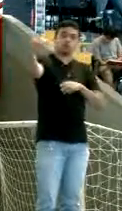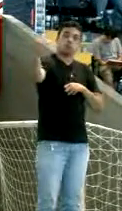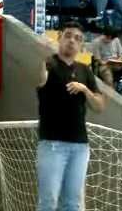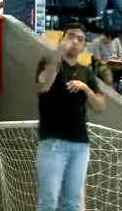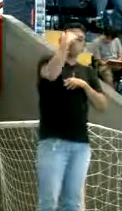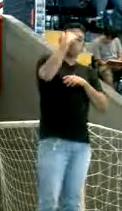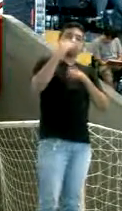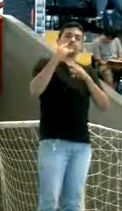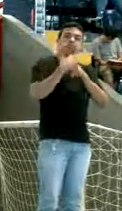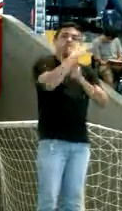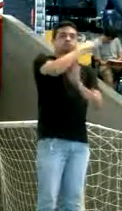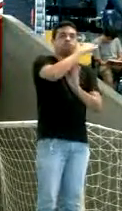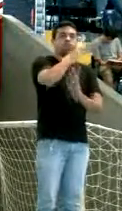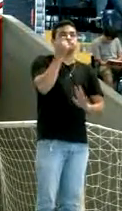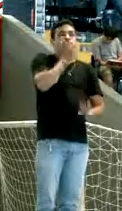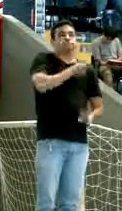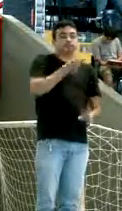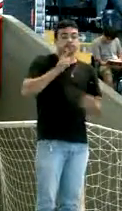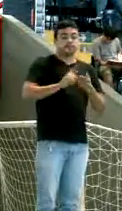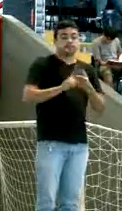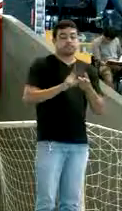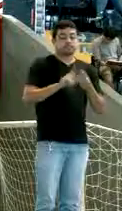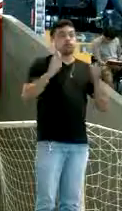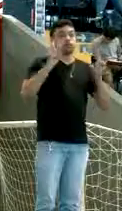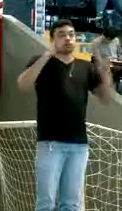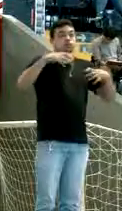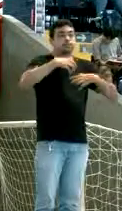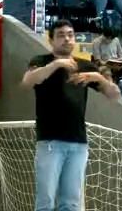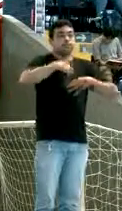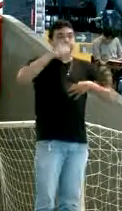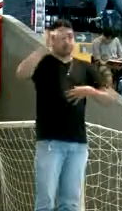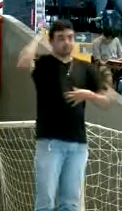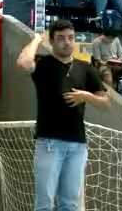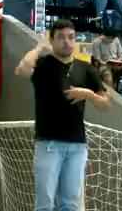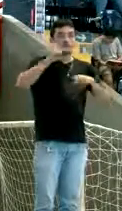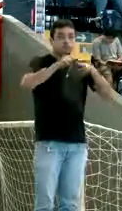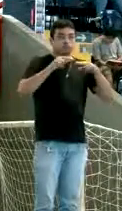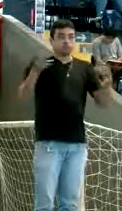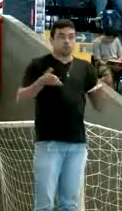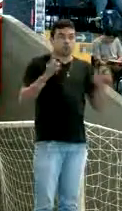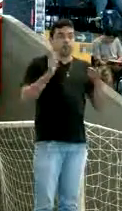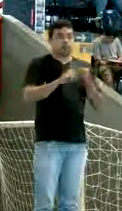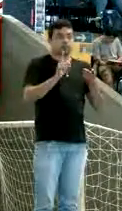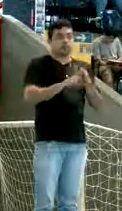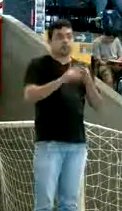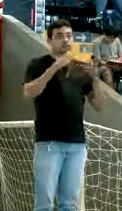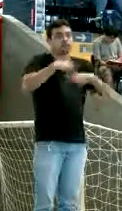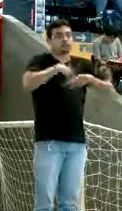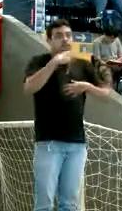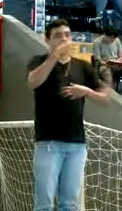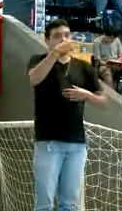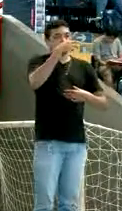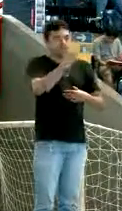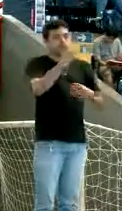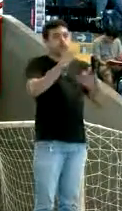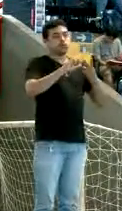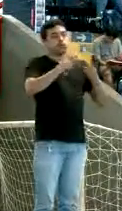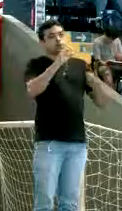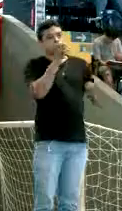trem. Foi muito engraçado. Tiveram a mesma sensação na época que nós temos hoje com o cinema 3D ou